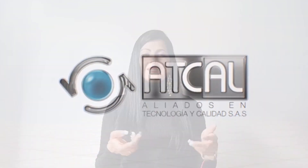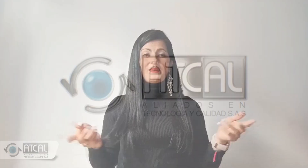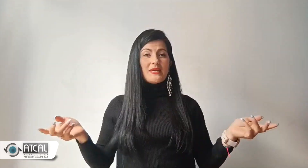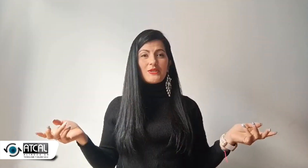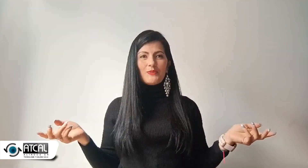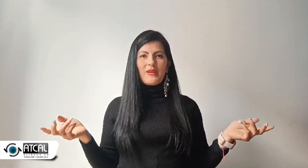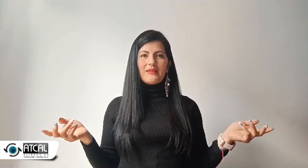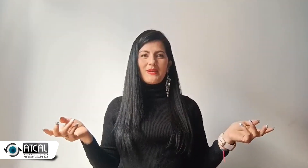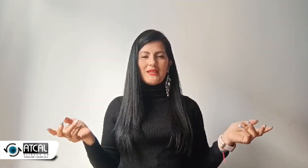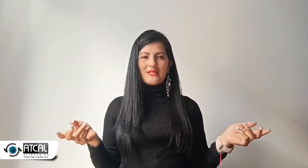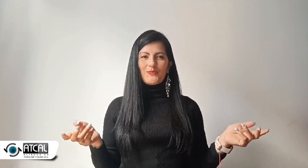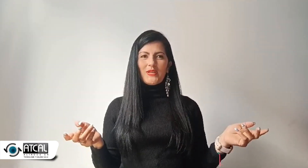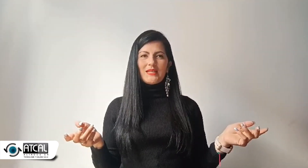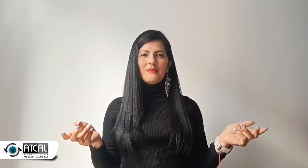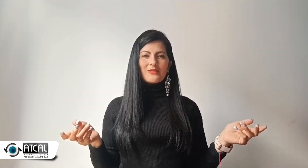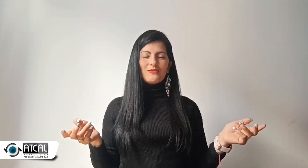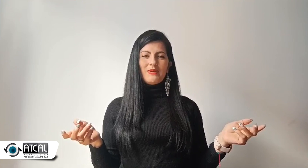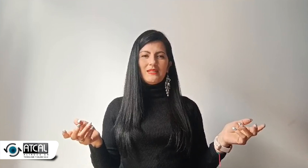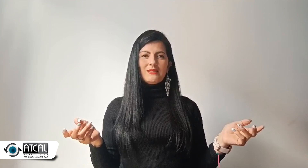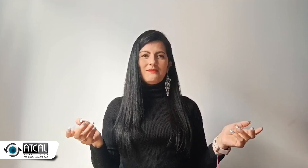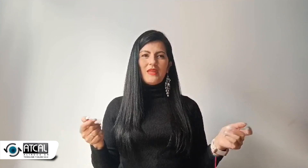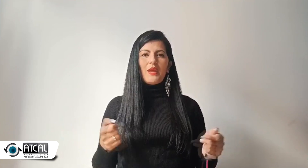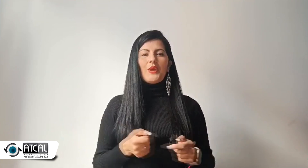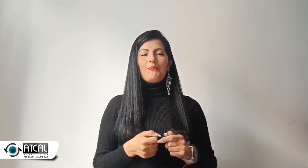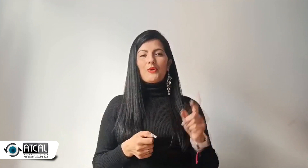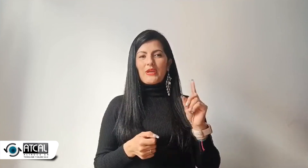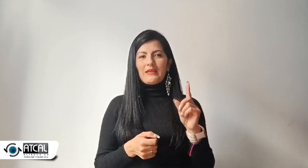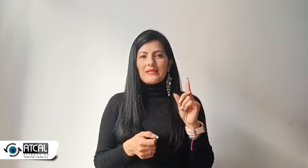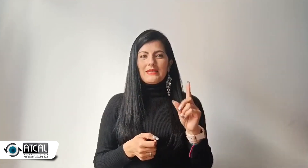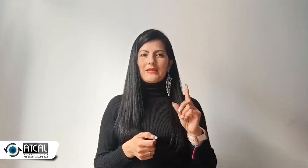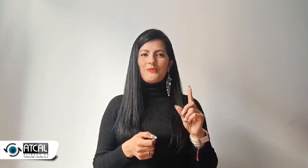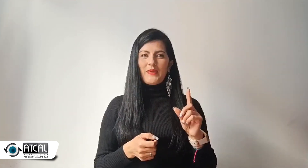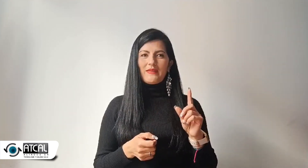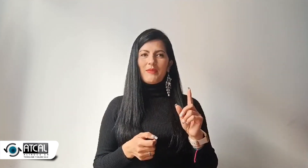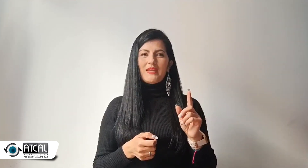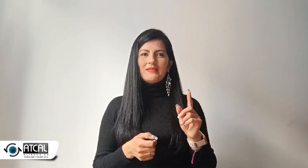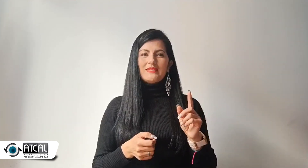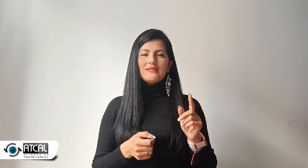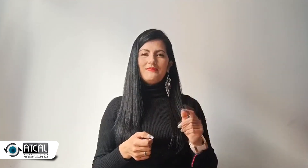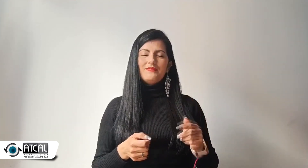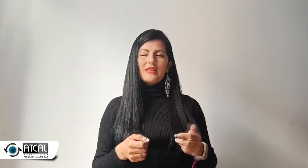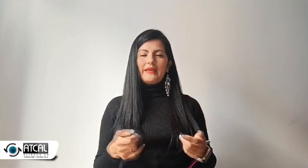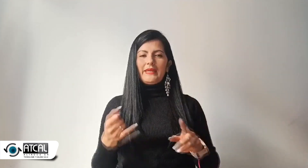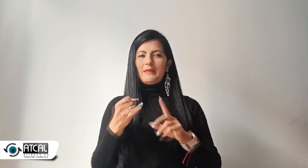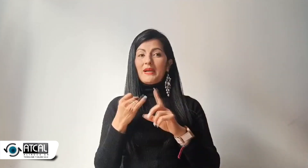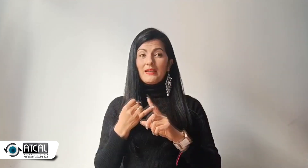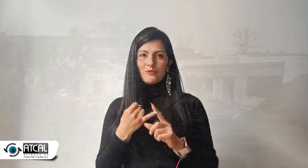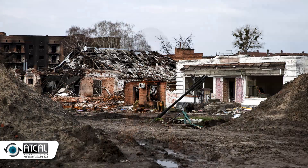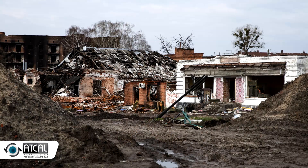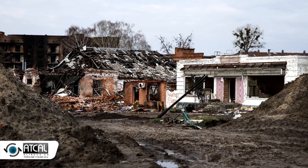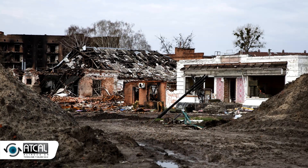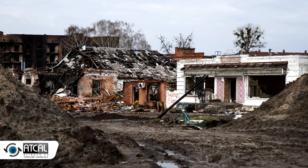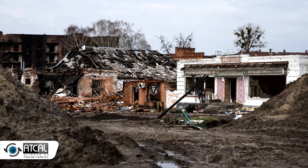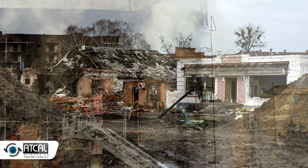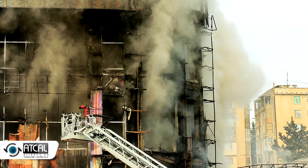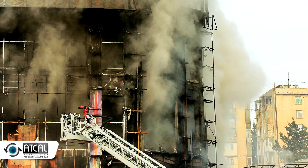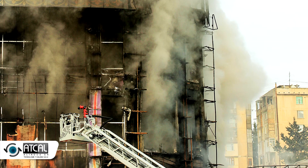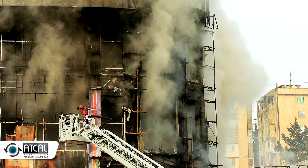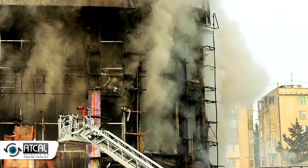¿Sabías que un plan de emergencias puede salvar sus vidas? ¿Por qué necesitas un plan de emergencias? Imagina un terremoto, un incendio o